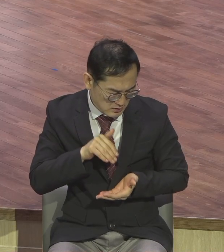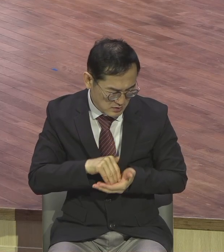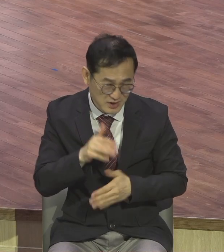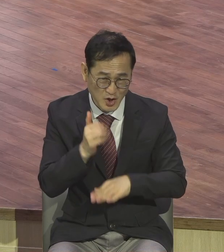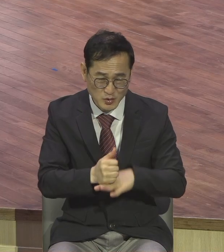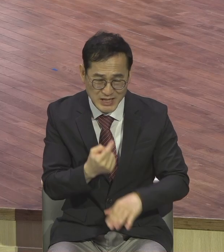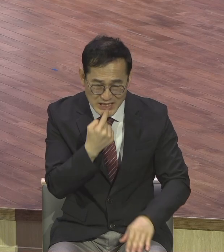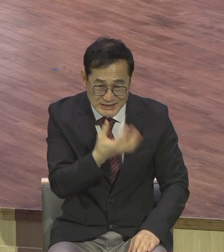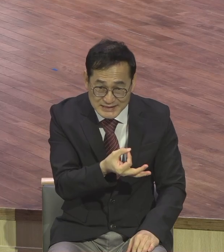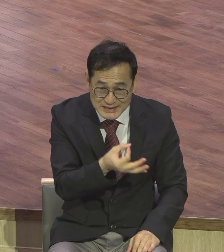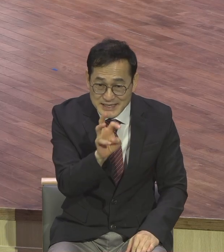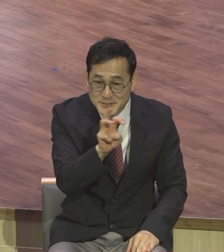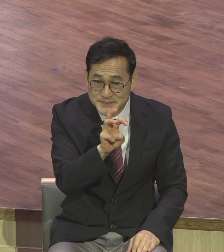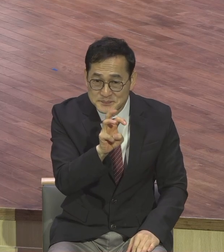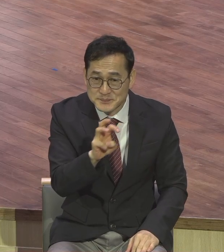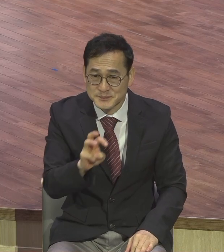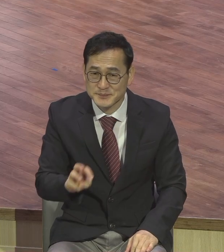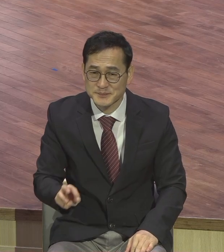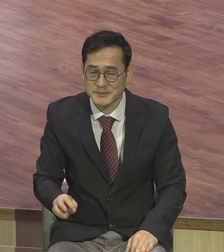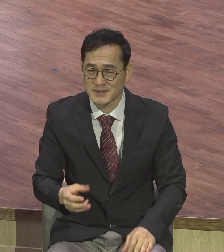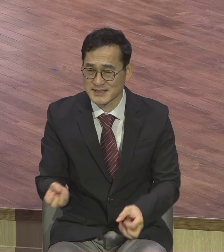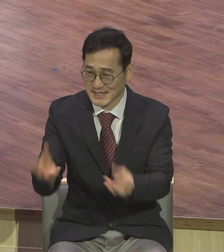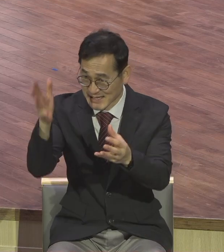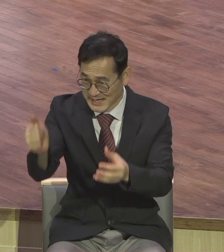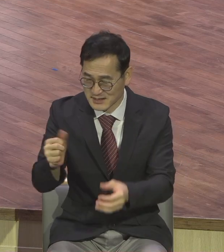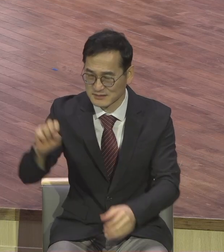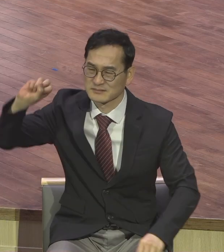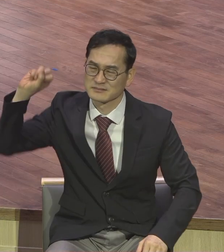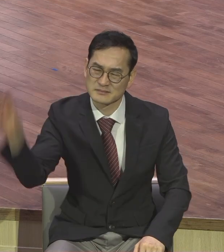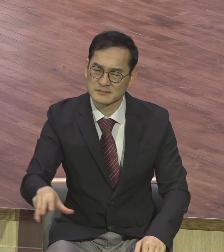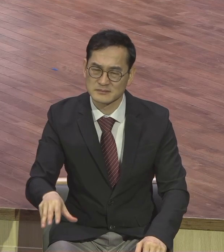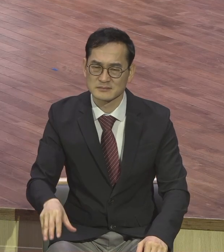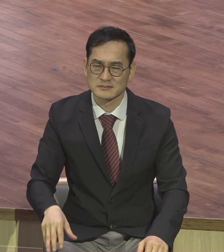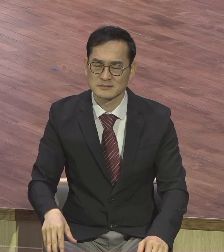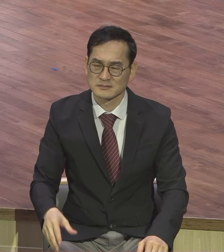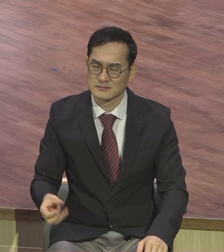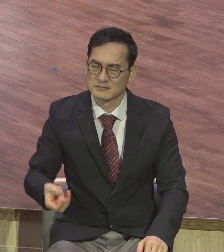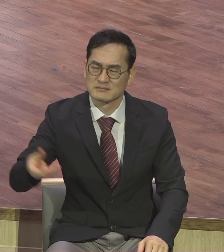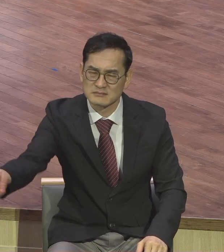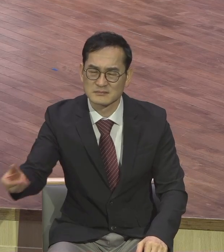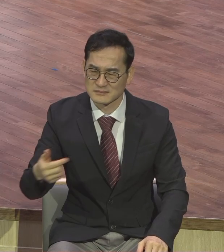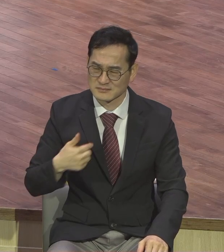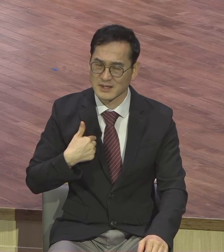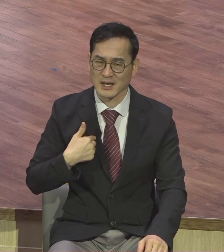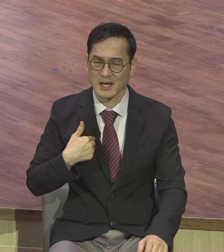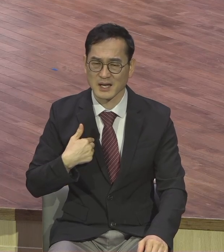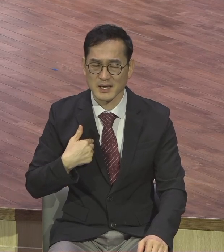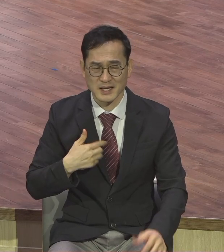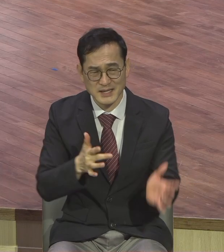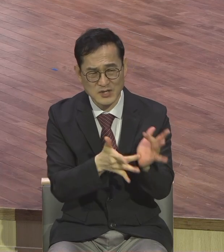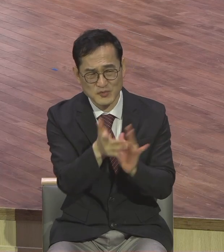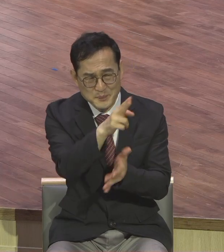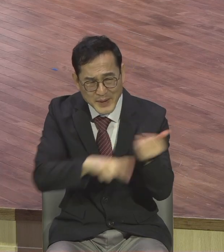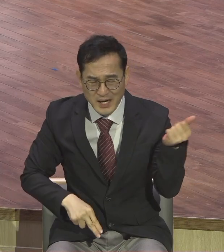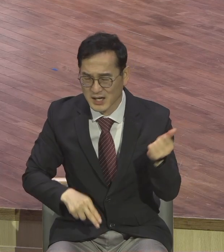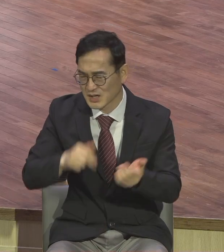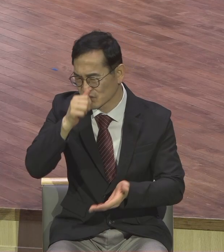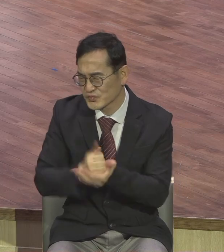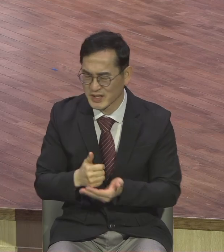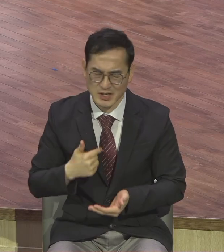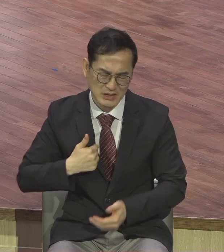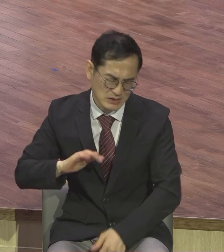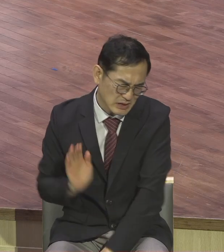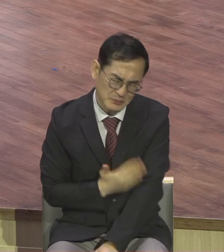대제사장들과 장로들에게 도로 갖다 주며 이르되 내가 무지한 피를 팔고 죄를 범하였도다 하니 그들이